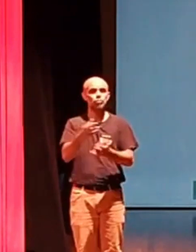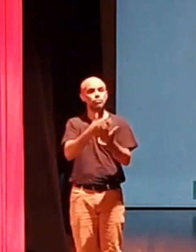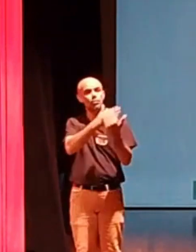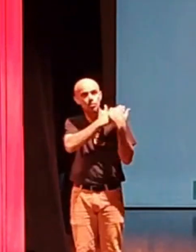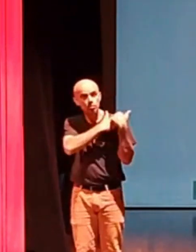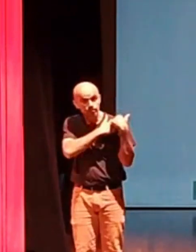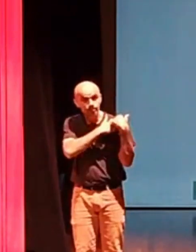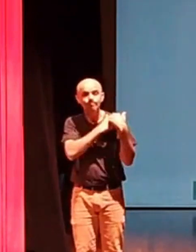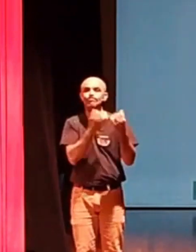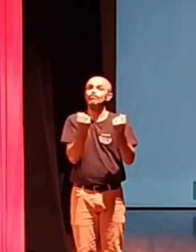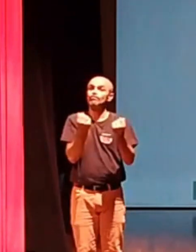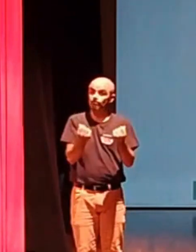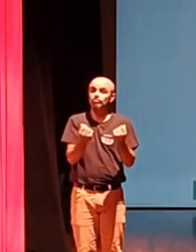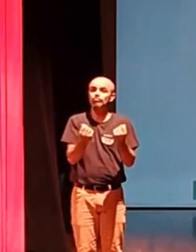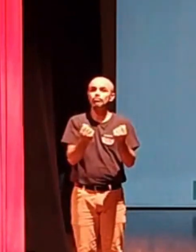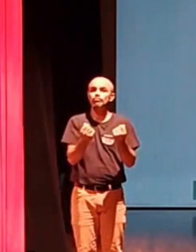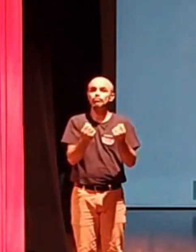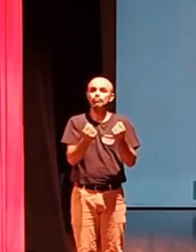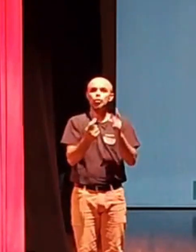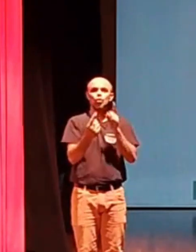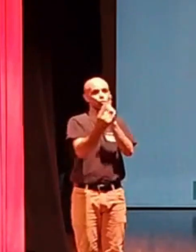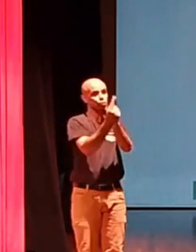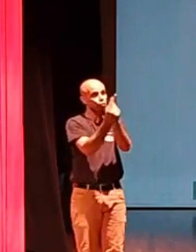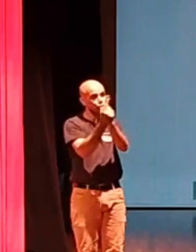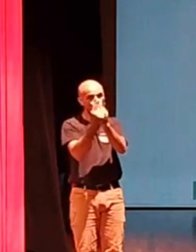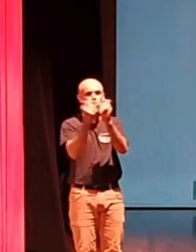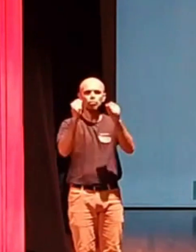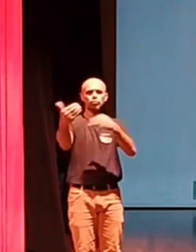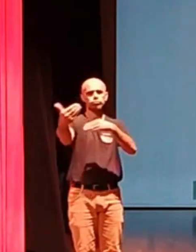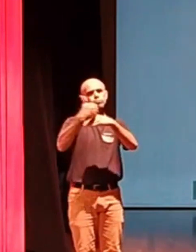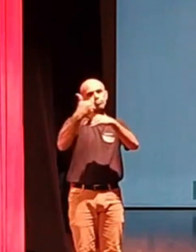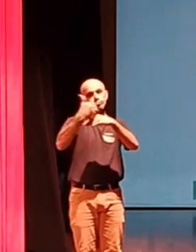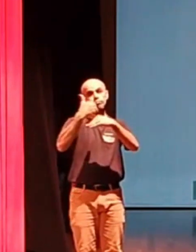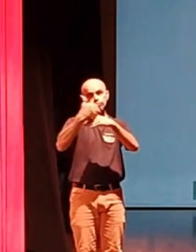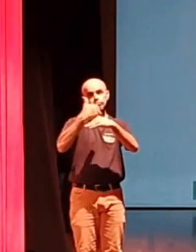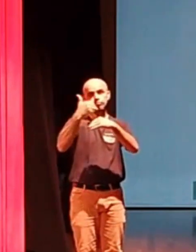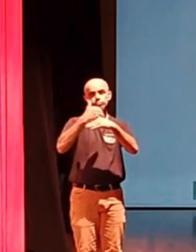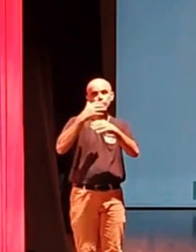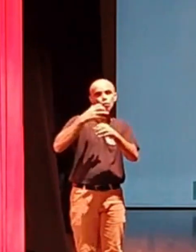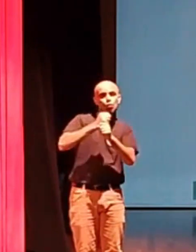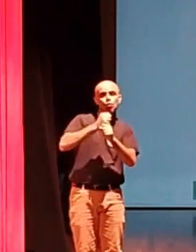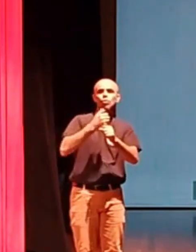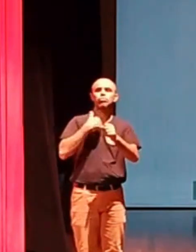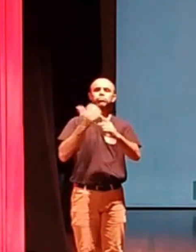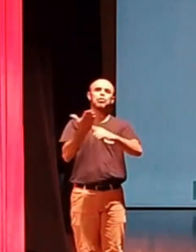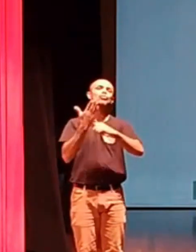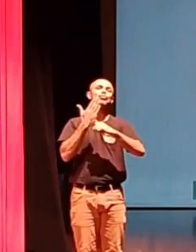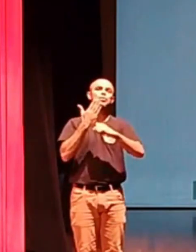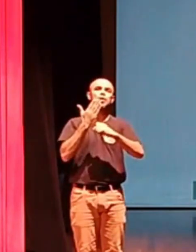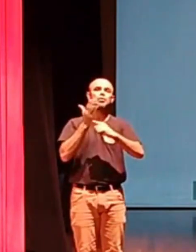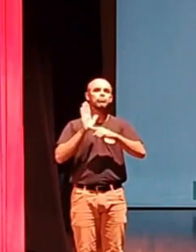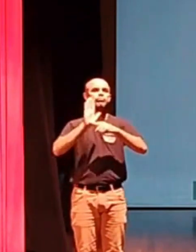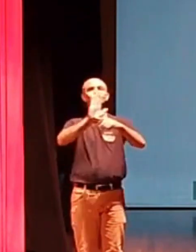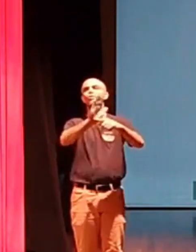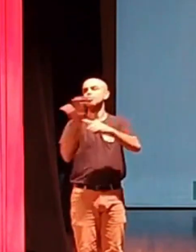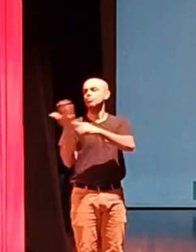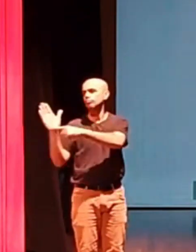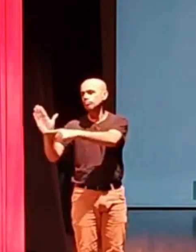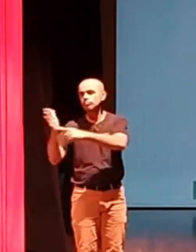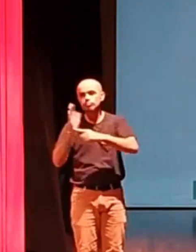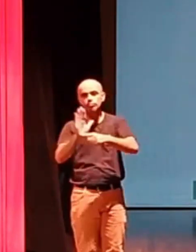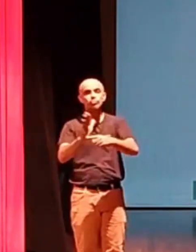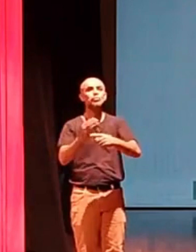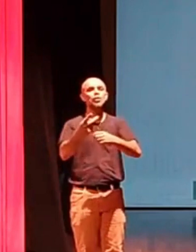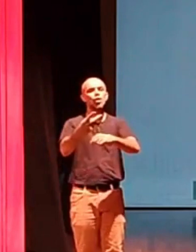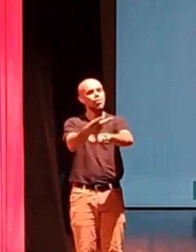o comprometimento. Nosso gabinete está de portas abertas a todos que queiram somar em prol do bem maior. Nos procure